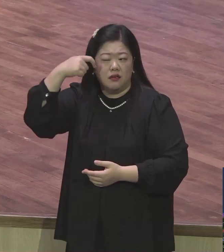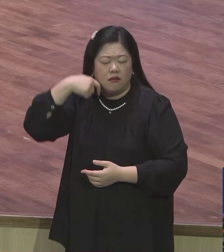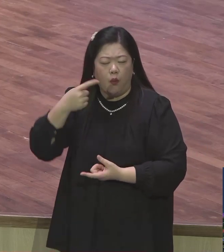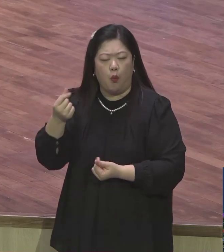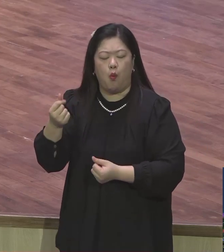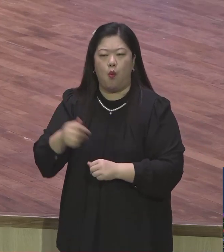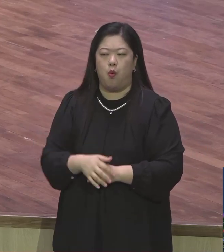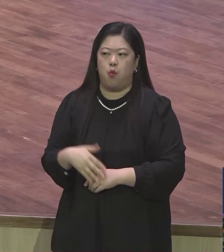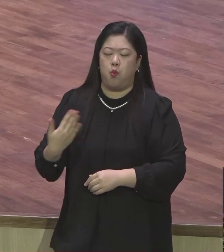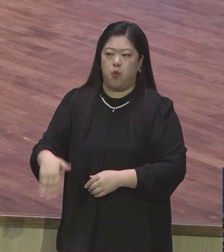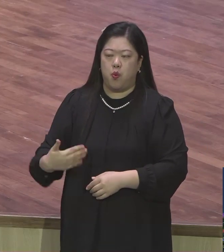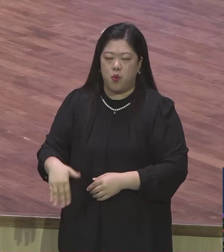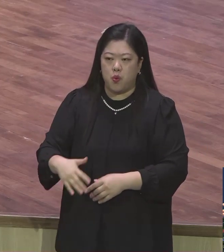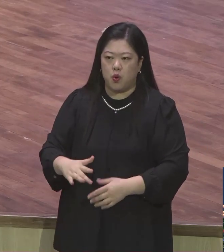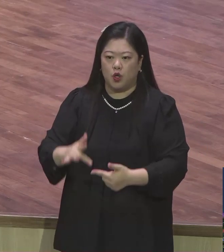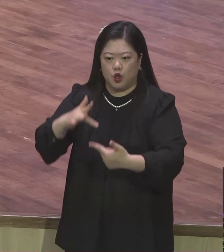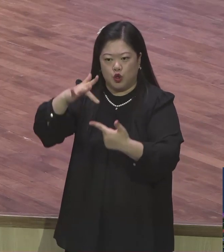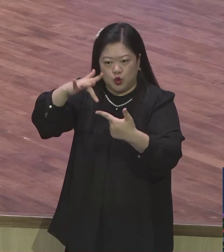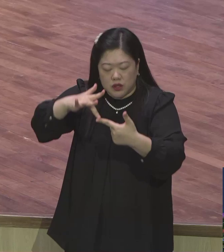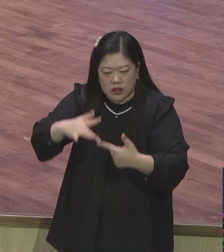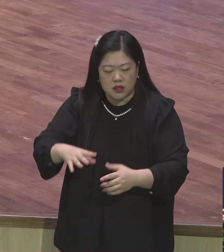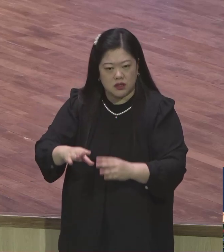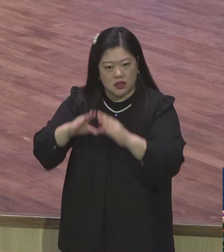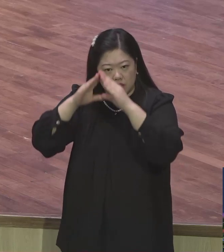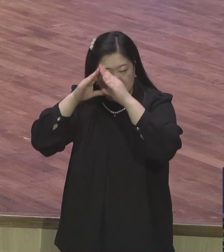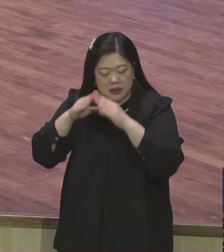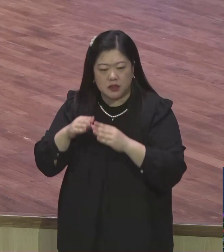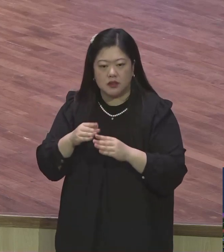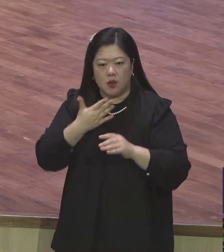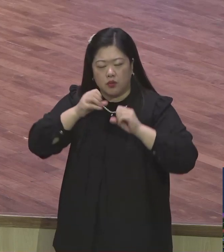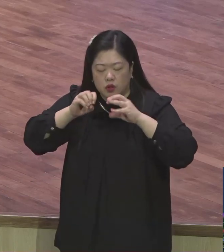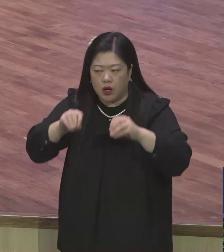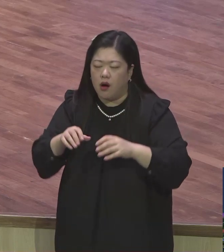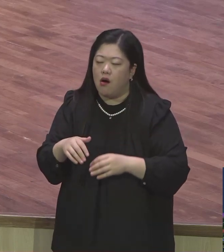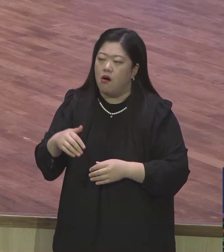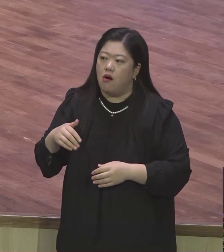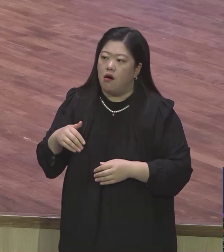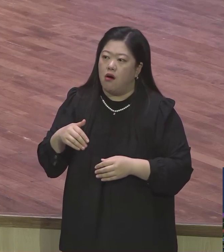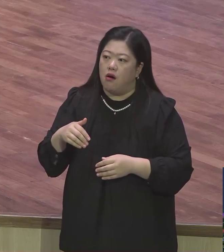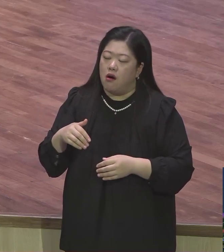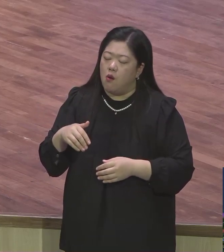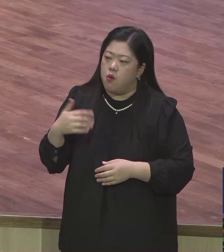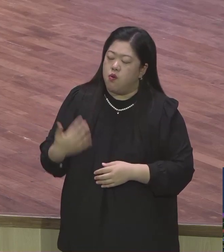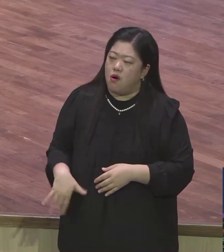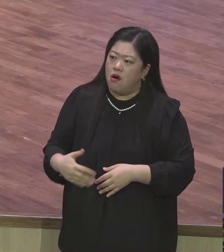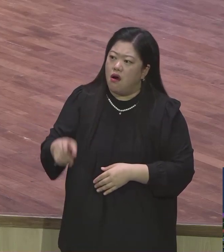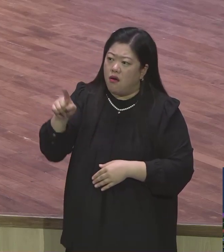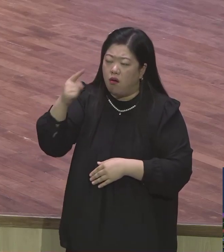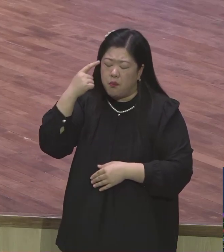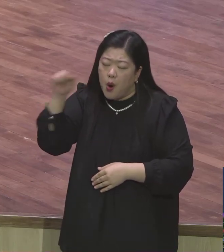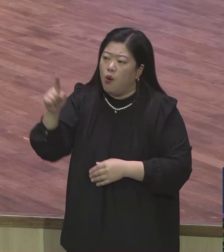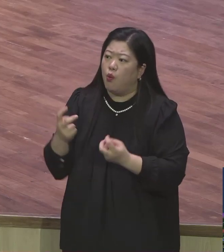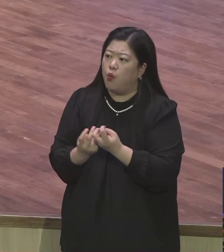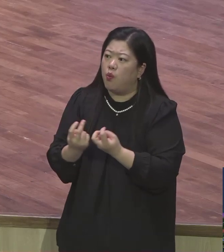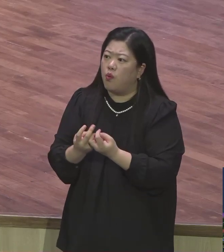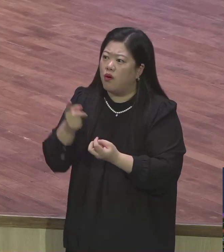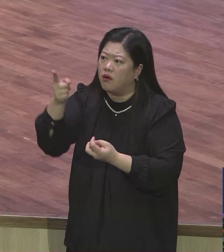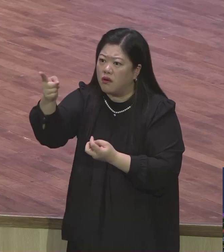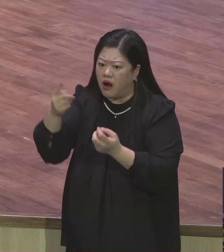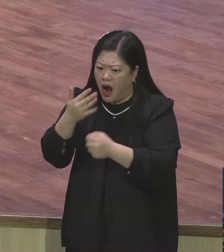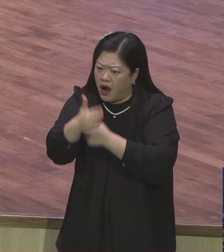유대인 전략 누가 합니까? 어느 교회가 말합니까? 어느 전도자가 말합니까? 아무도 말 안 했습니다. 이게